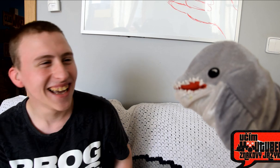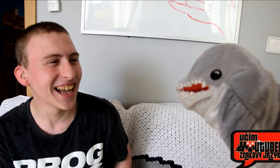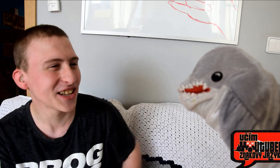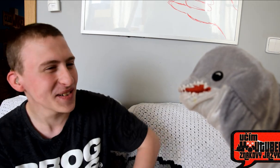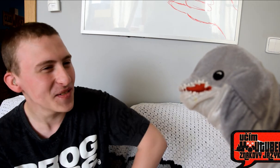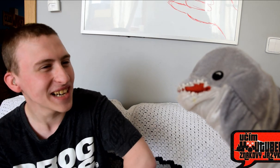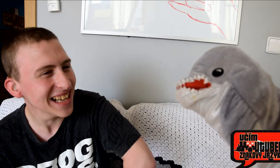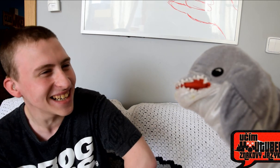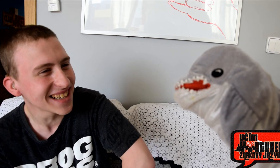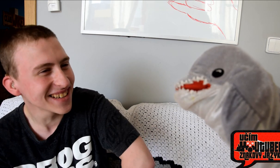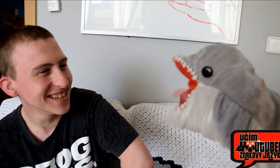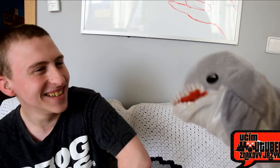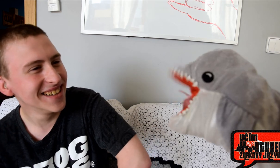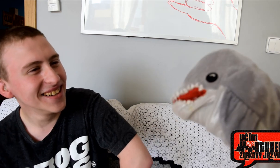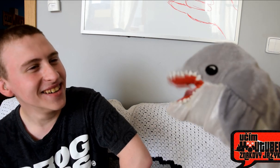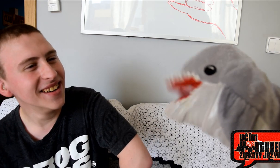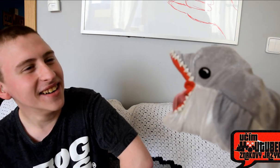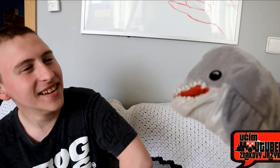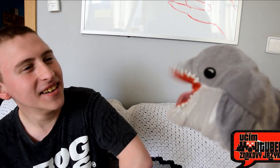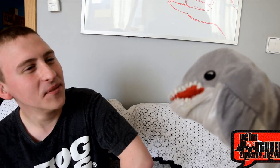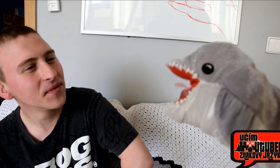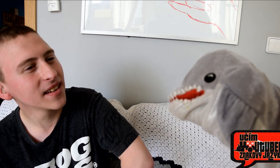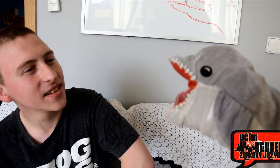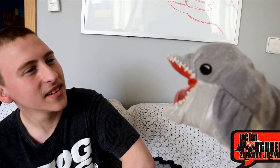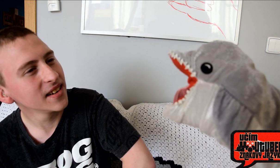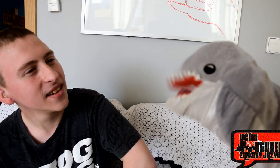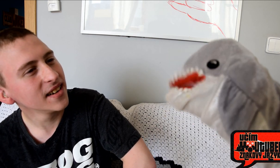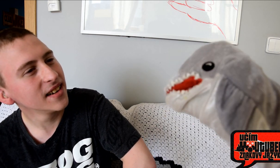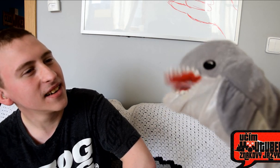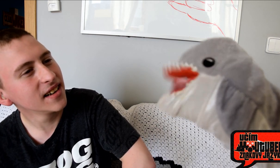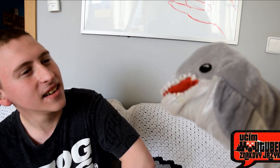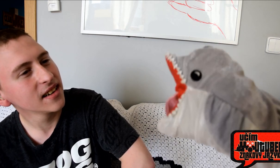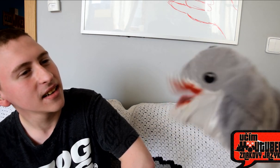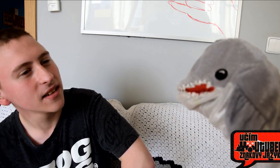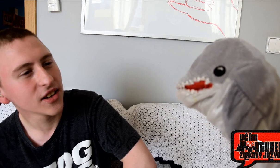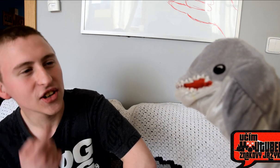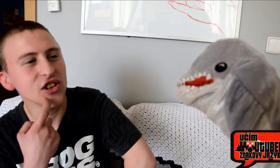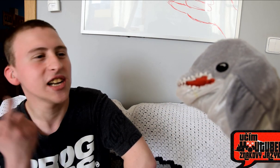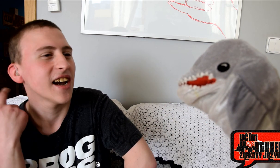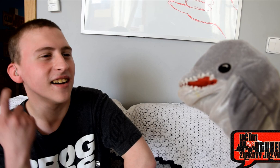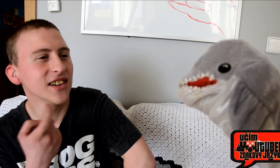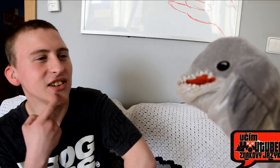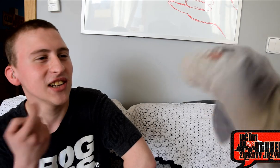A co ti mám ukázat? Ukaž mi třeba, jak se ukazuje štika. Štika.